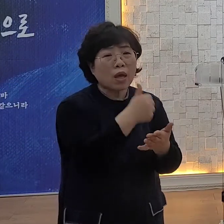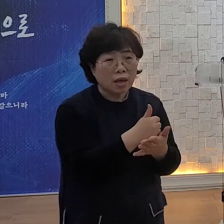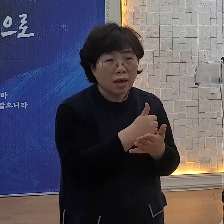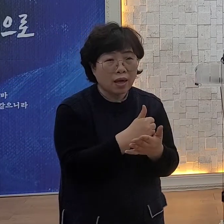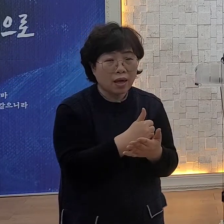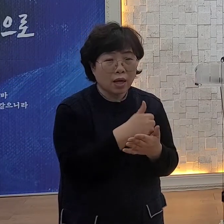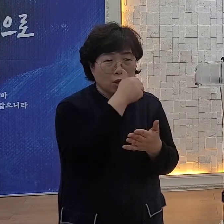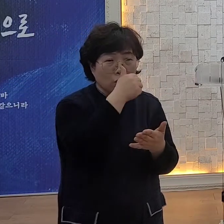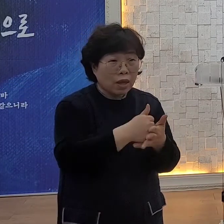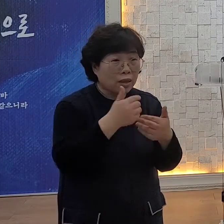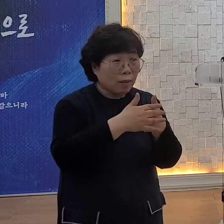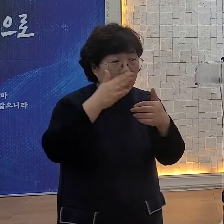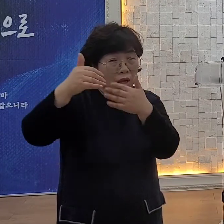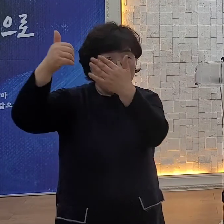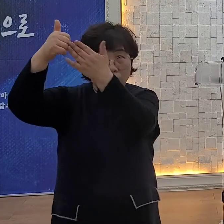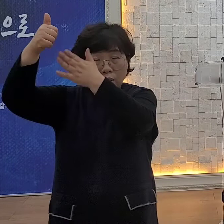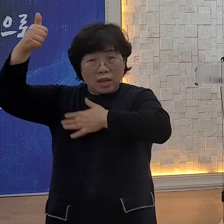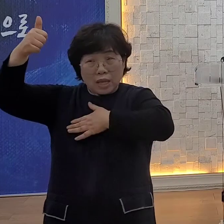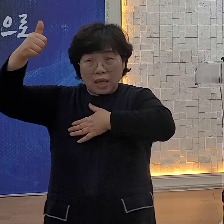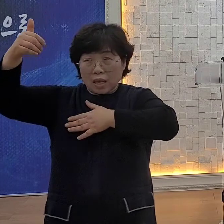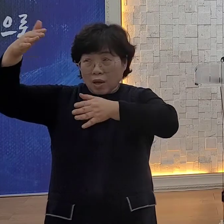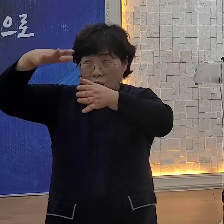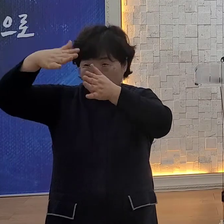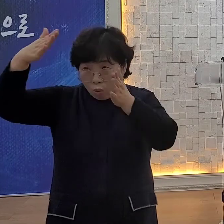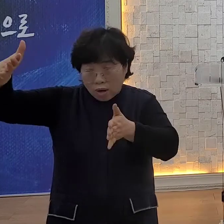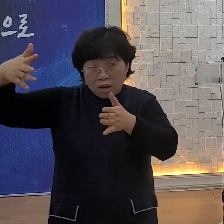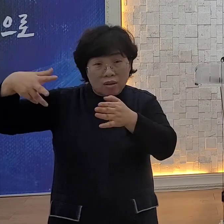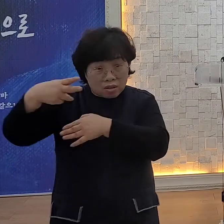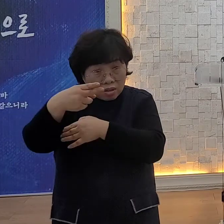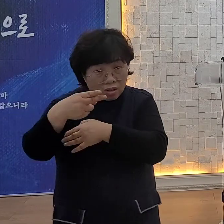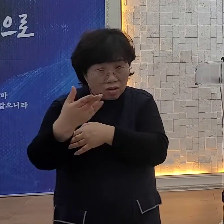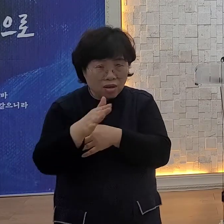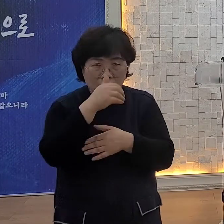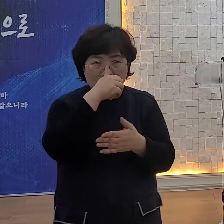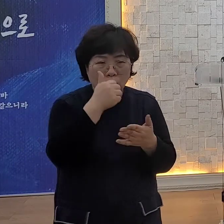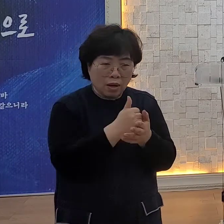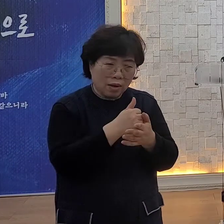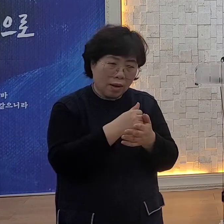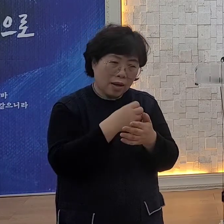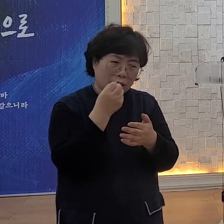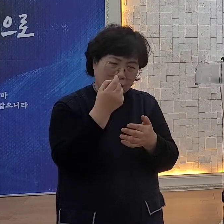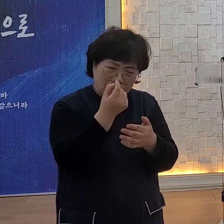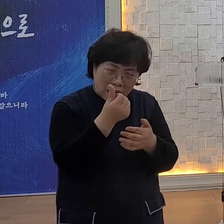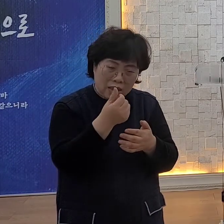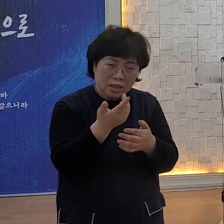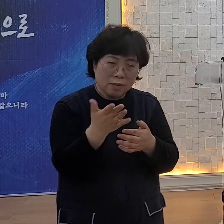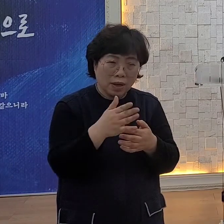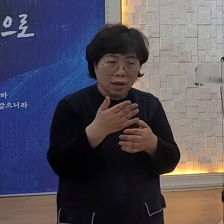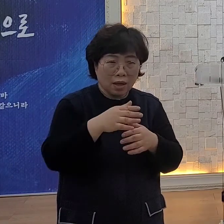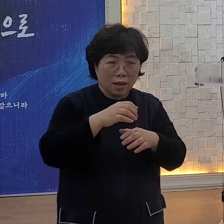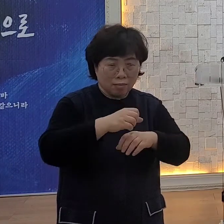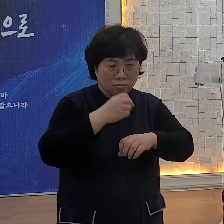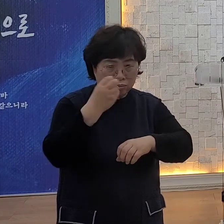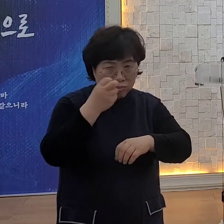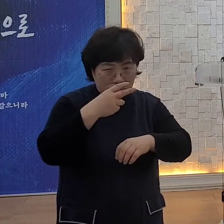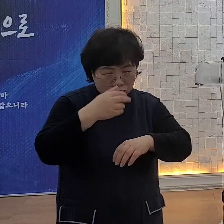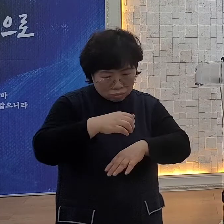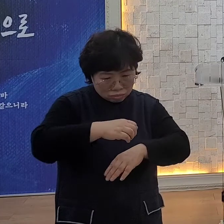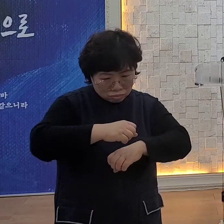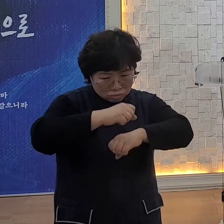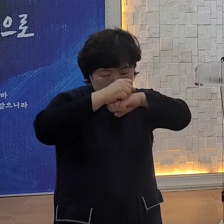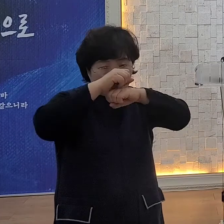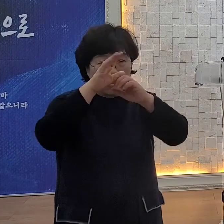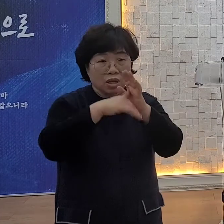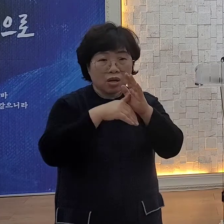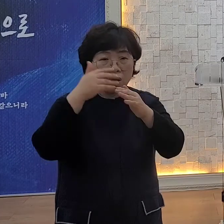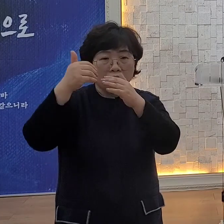얼마나 무서워. 이게 영적 이게 뿌리가 여기에 있다라는 사실. 그냥 단 하나의 이 윤리적인